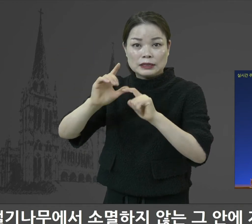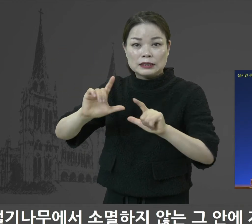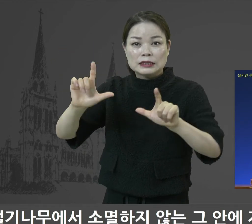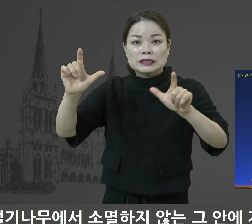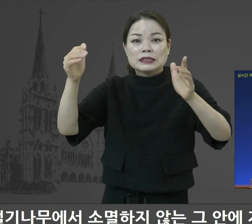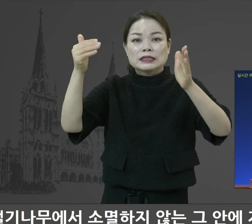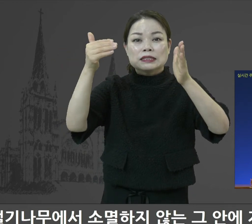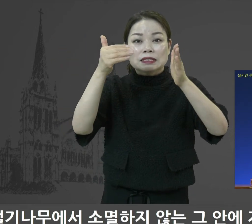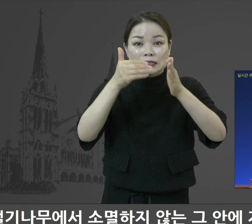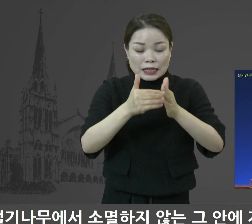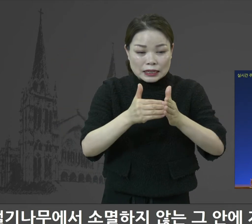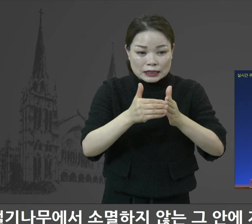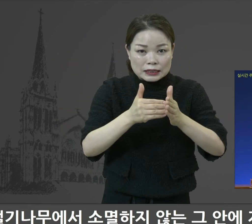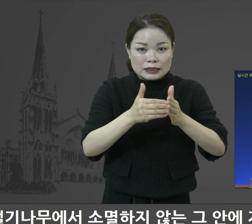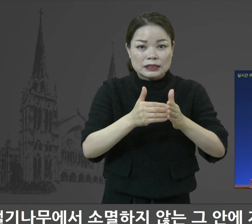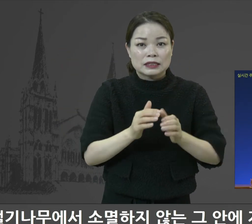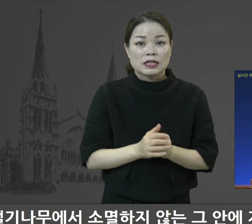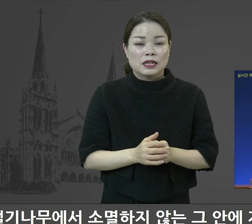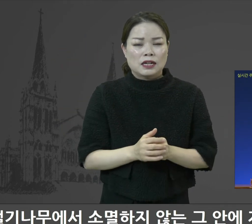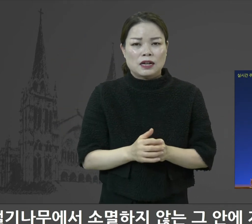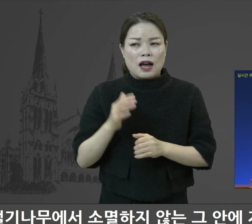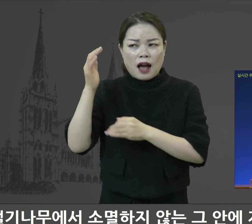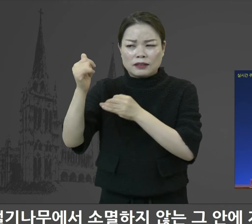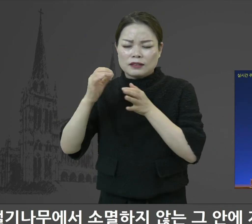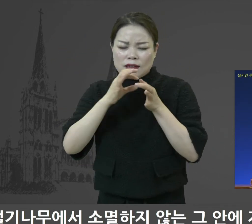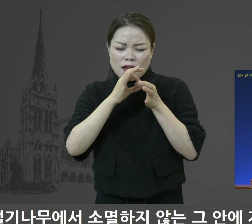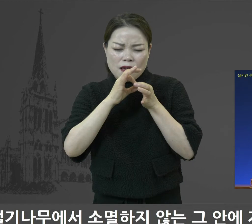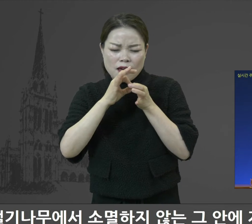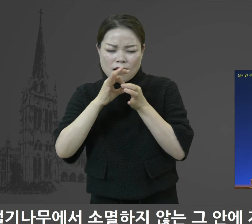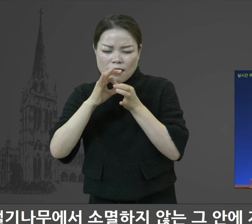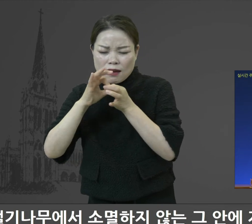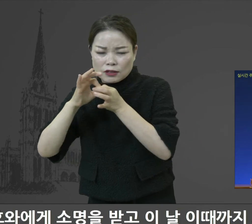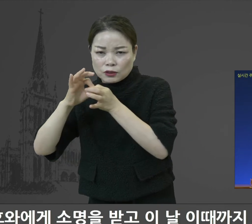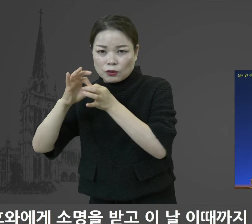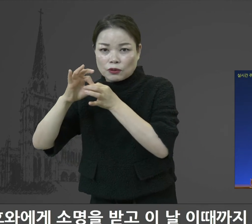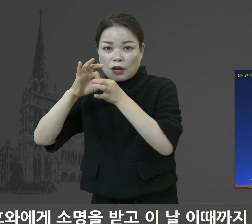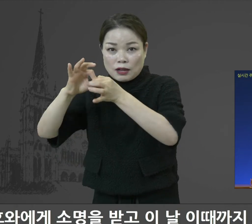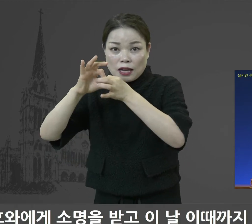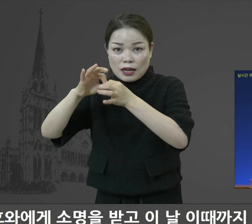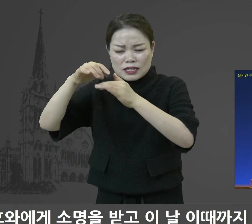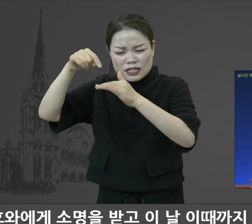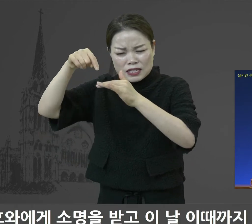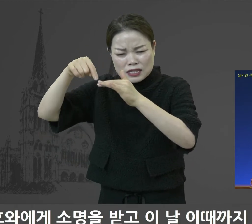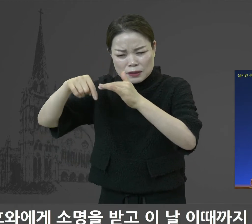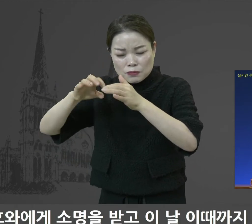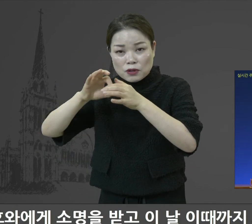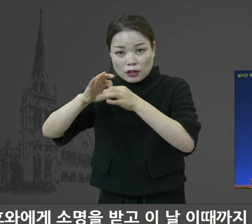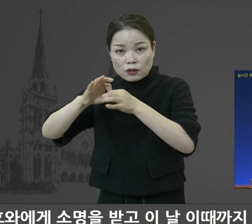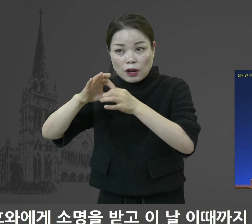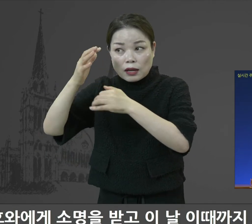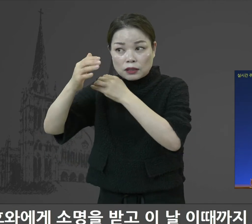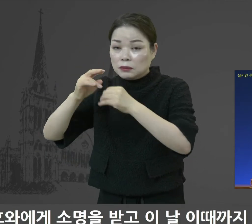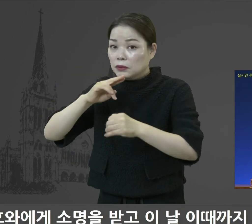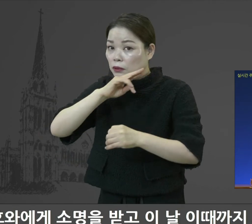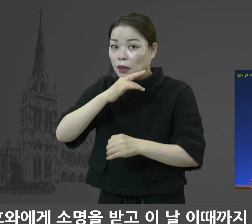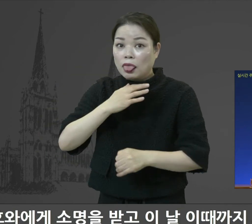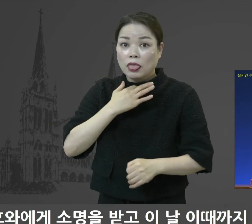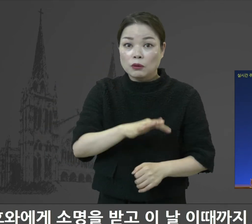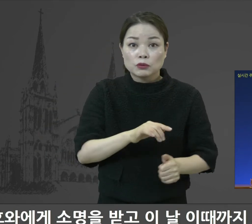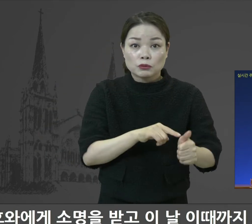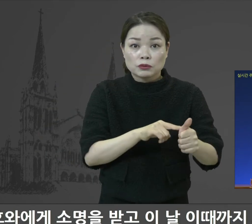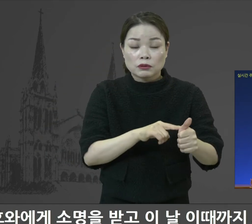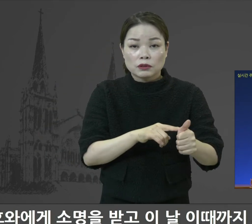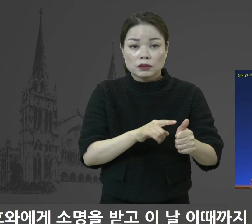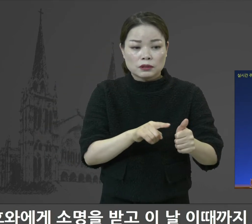이때까지 오면서 정말 하나님과 계속적인 깊은 관계를 맺어왔습니다. 하나님을 의심한 적이 없어요. 근데 여기서도